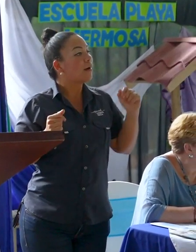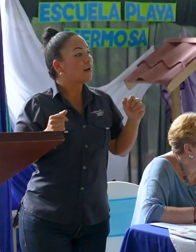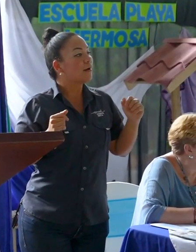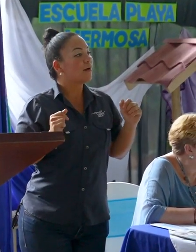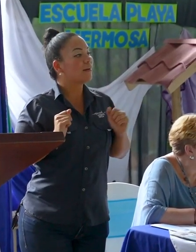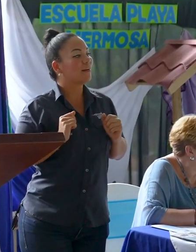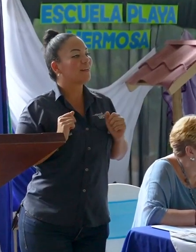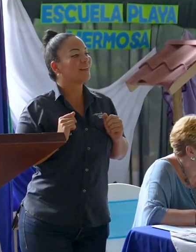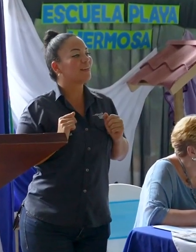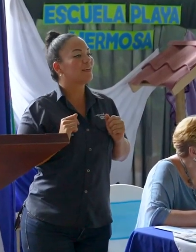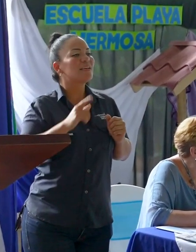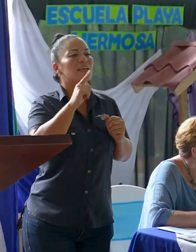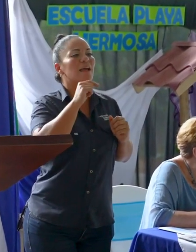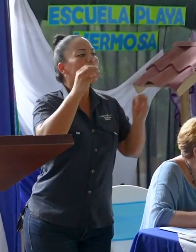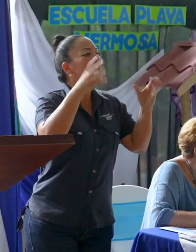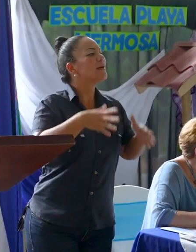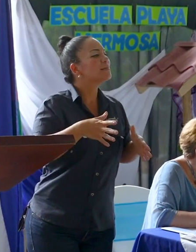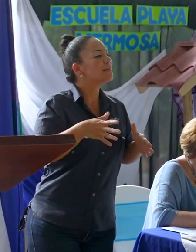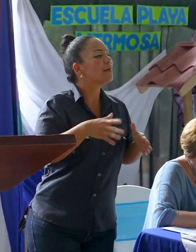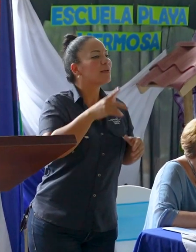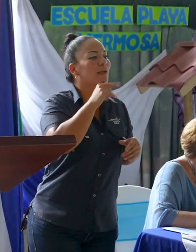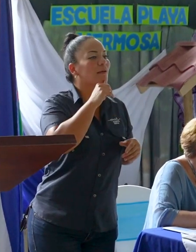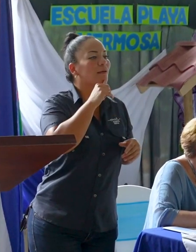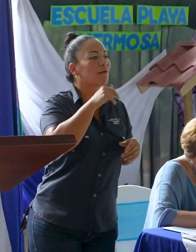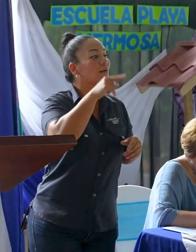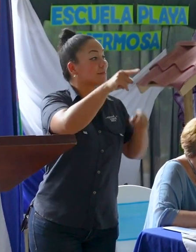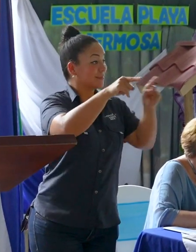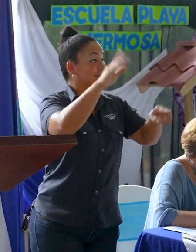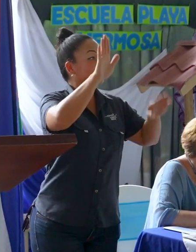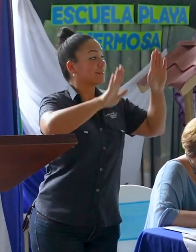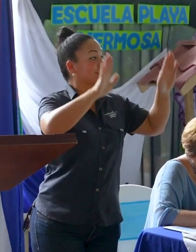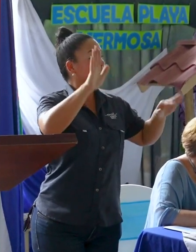Pocos. ¿Quién quiere ser maestro, educador?